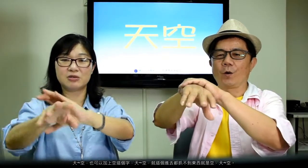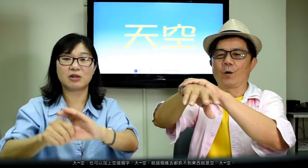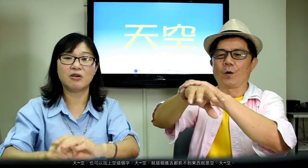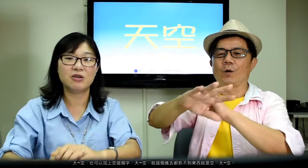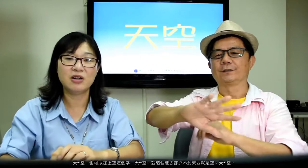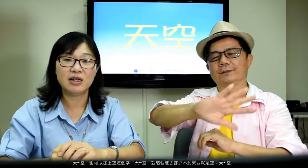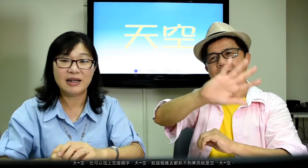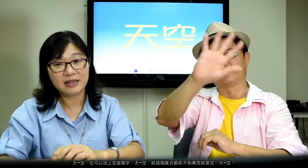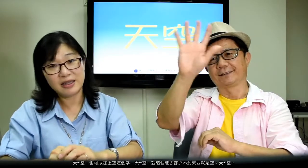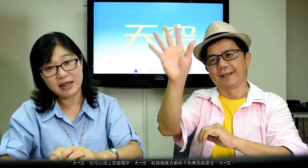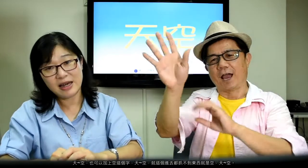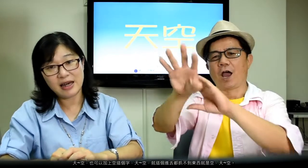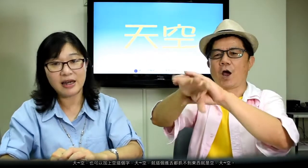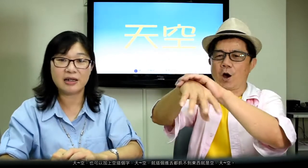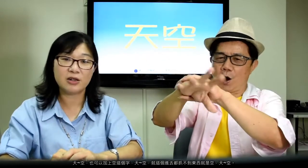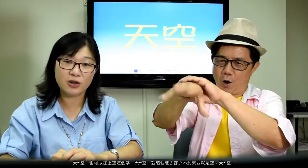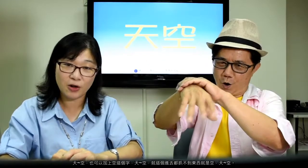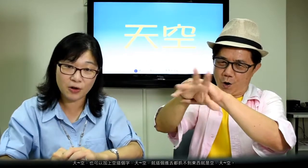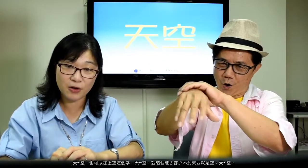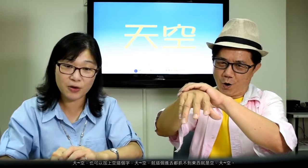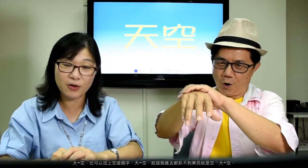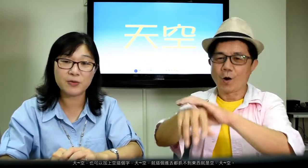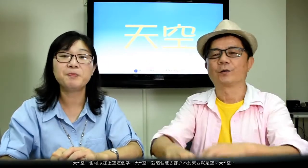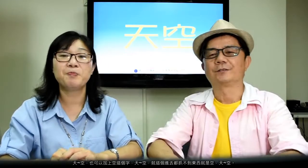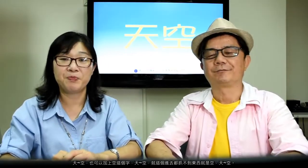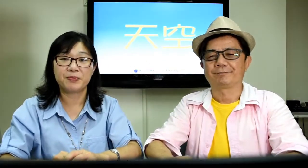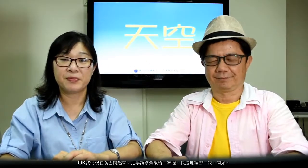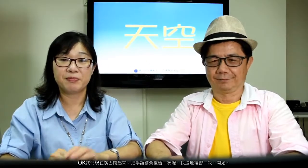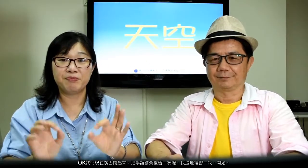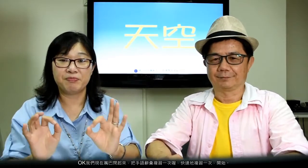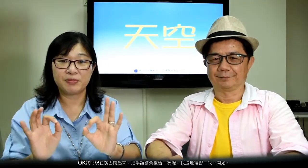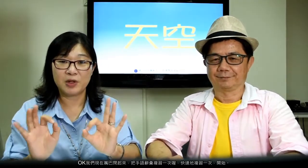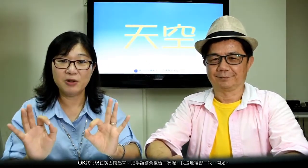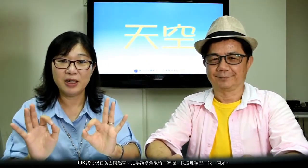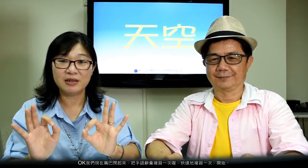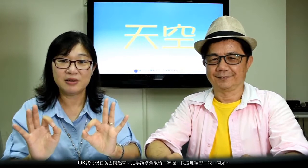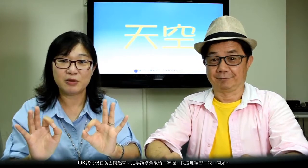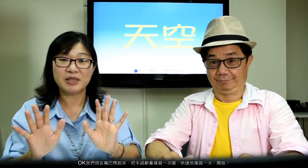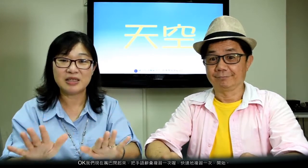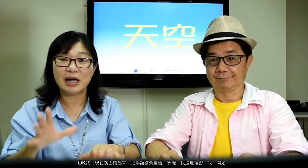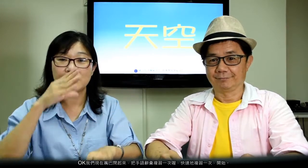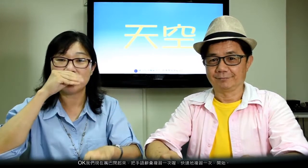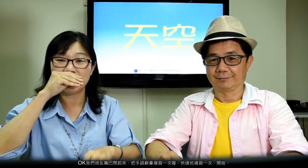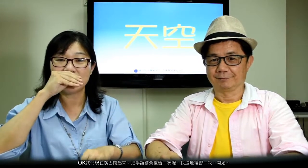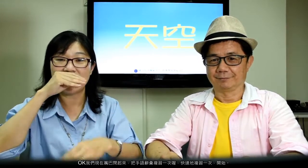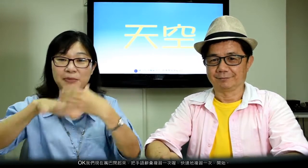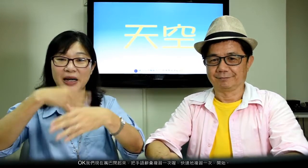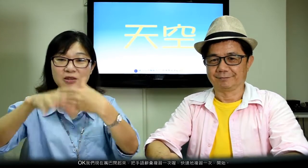就是空，天空，嗯 ，OK， 我们现在嘴巴闭起来，把手